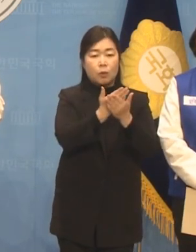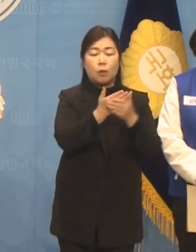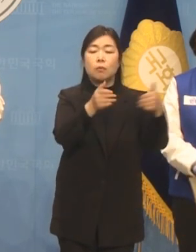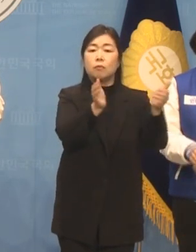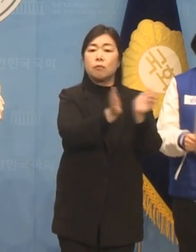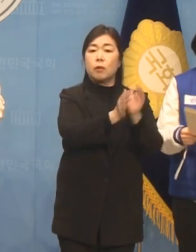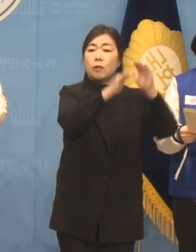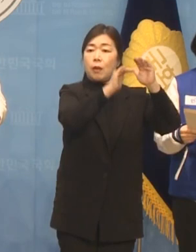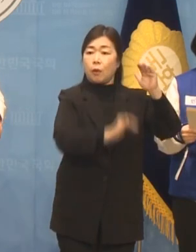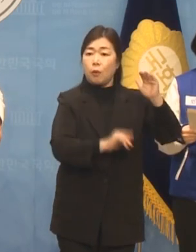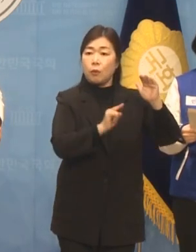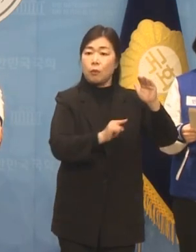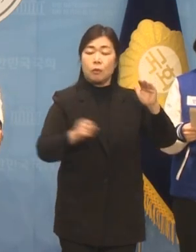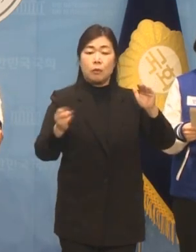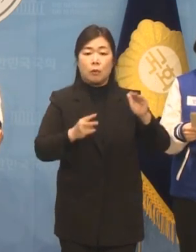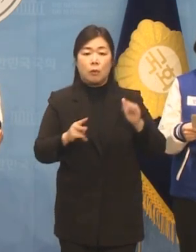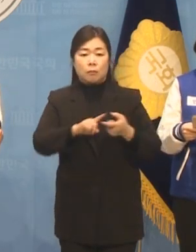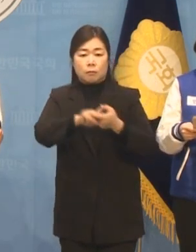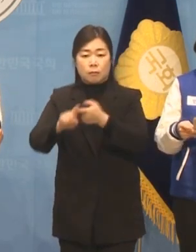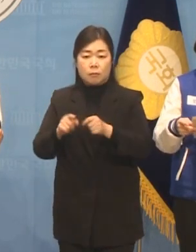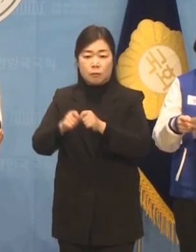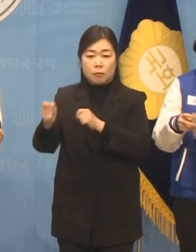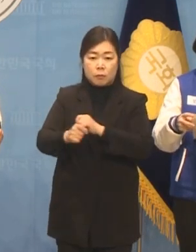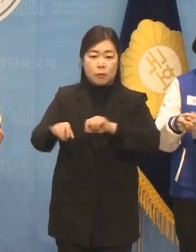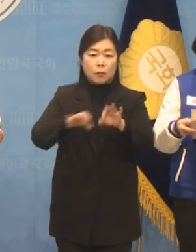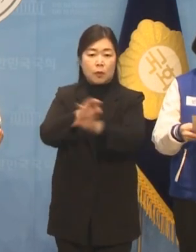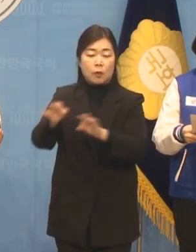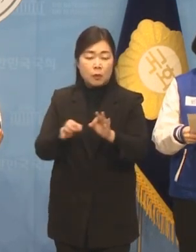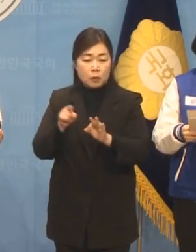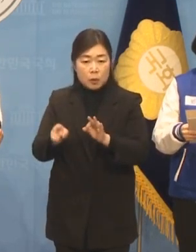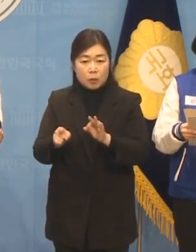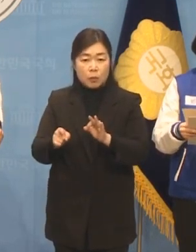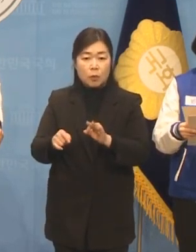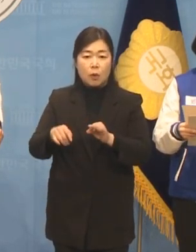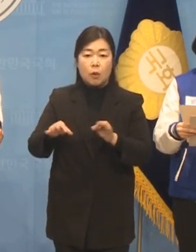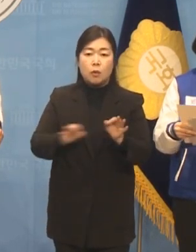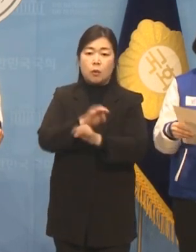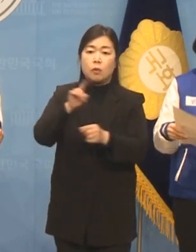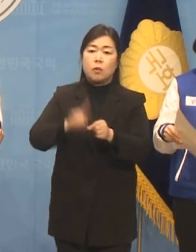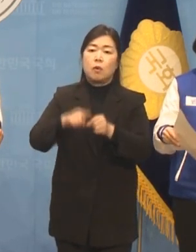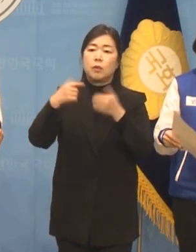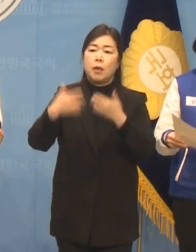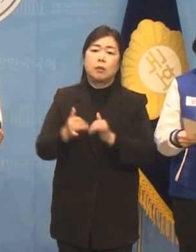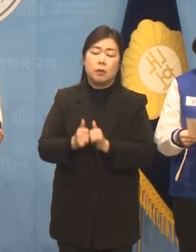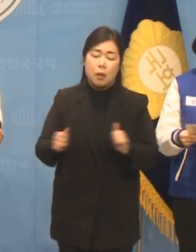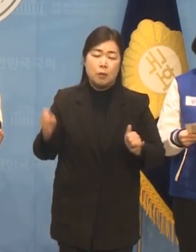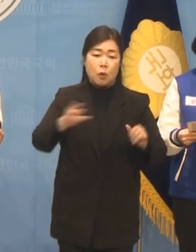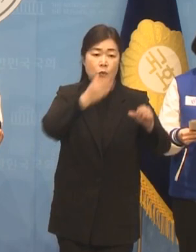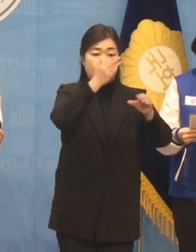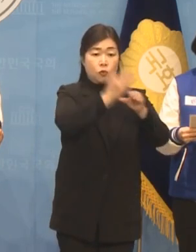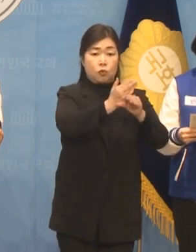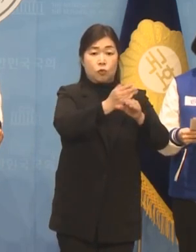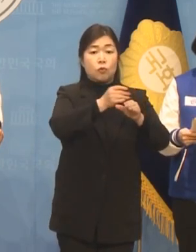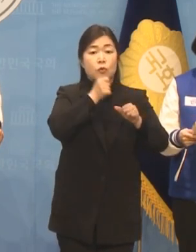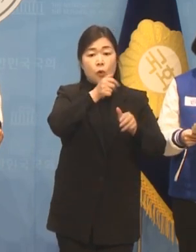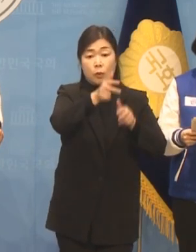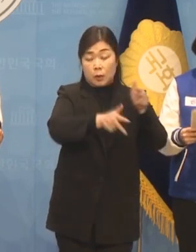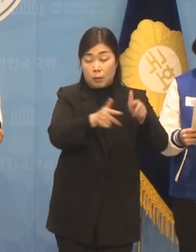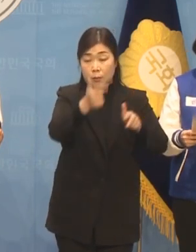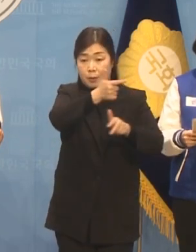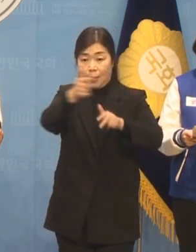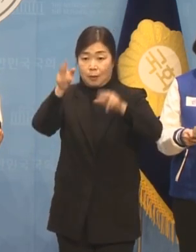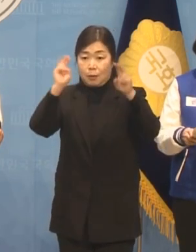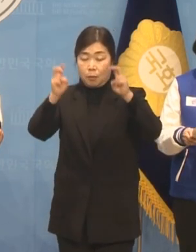이런 내용들과 가맹점, 대리점주 등 경제적 약자의 보호, 중소기업과 대기업 관계에 있어서의